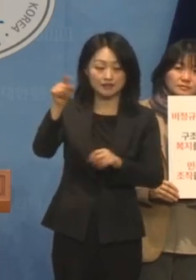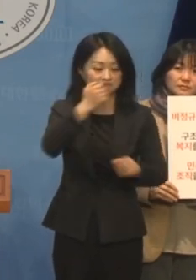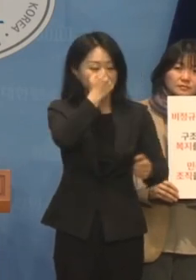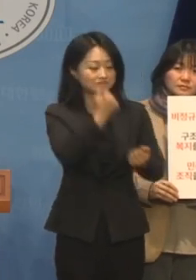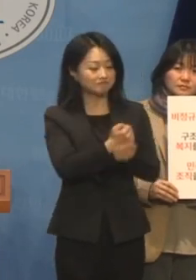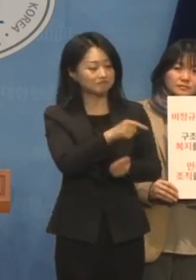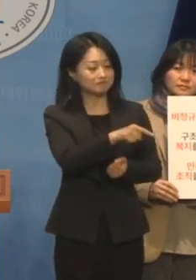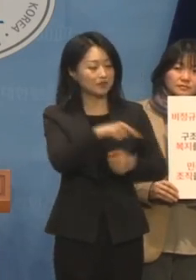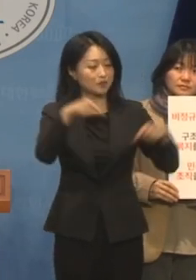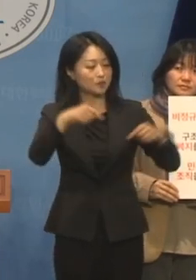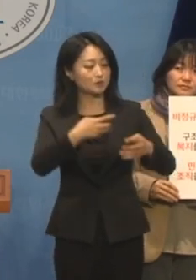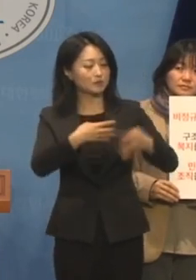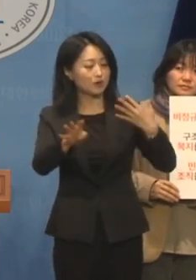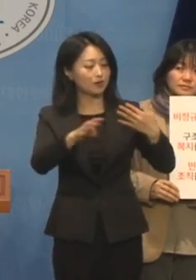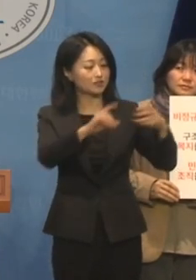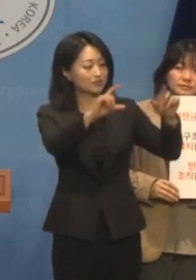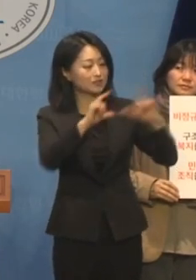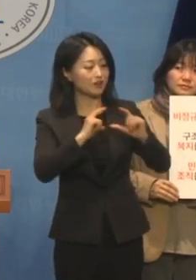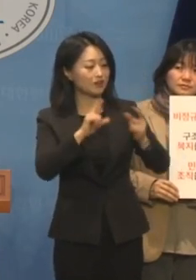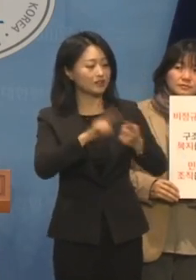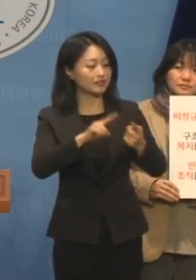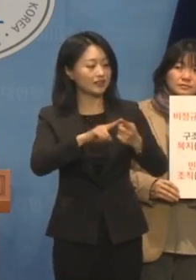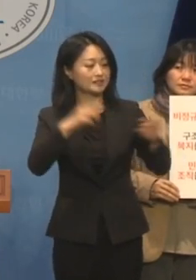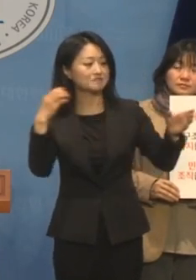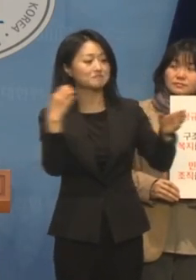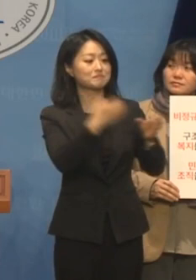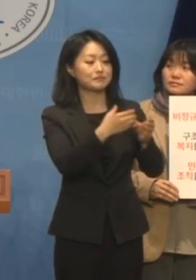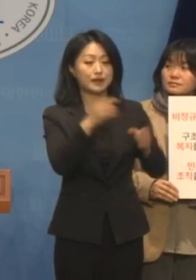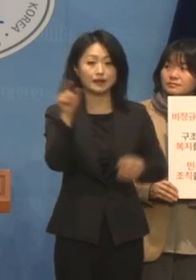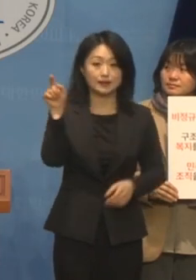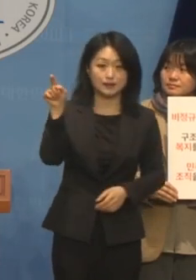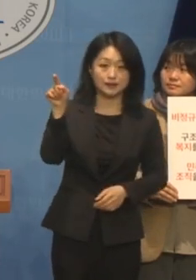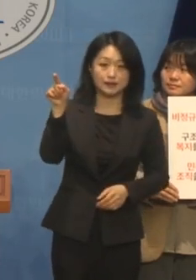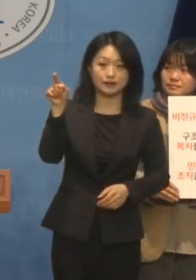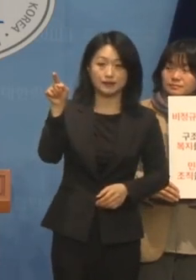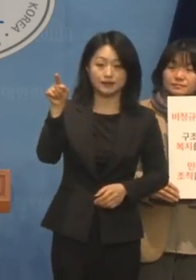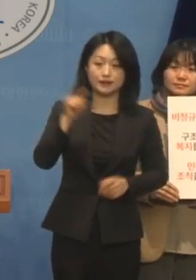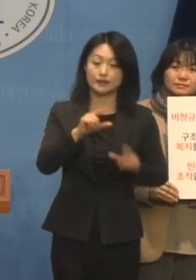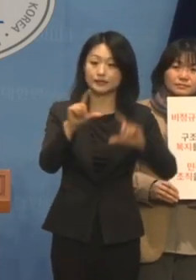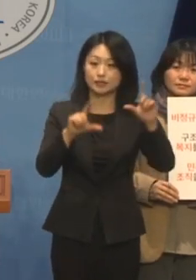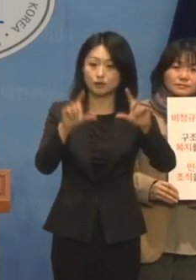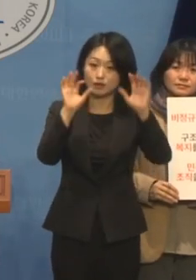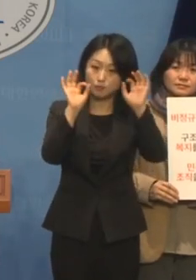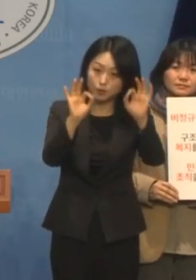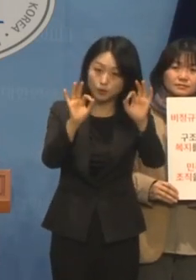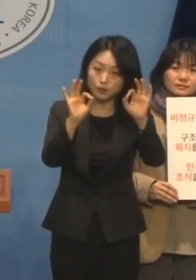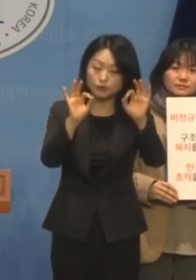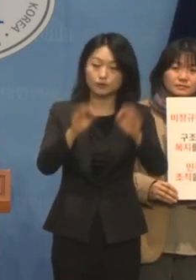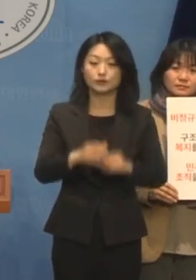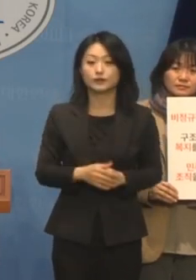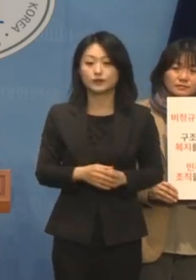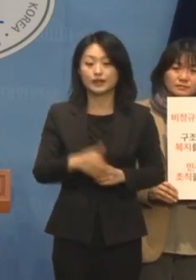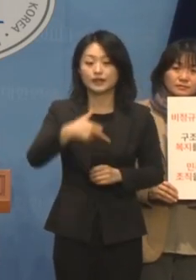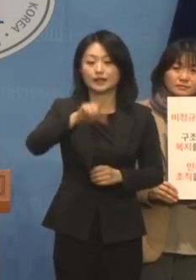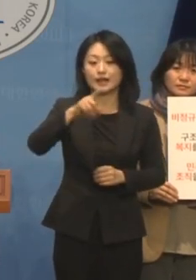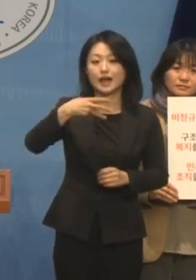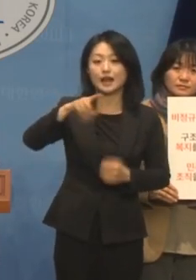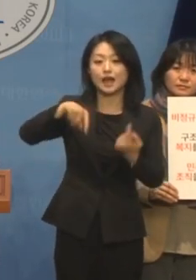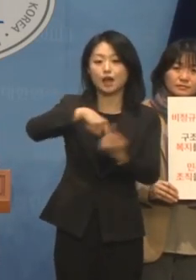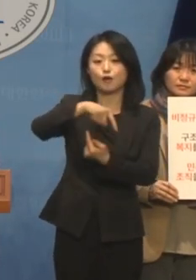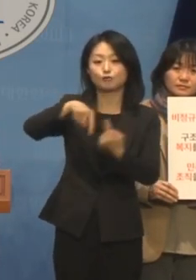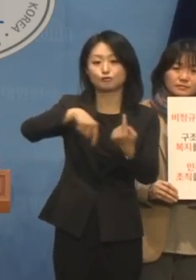일방적으로 교섭 결렬을 선언했다며 맞서고 있습니다. 이런 상황 속에서 카라의 정상화를